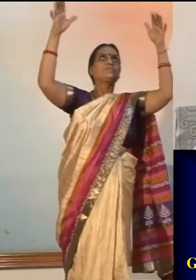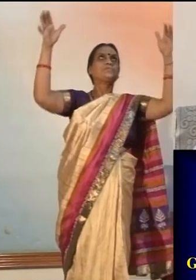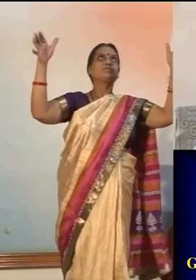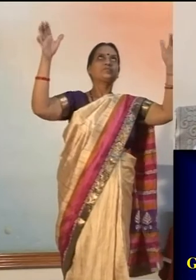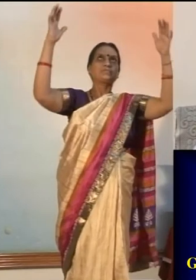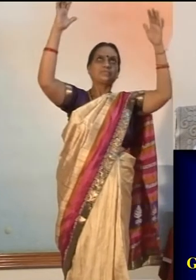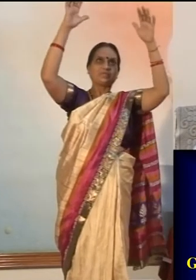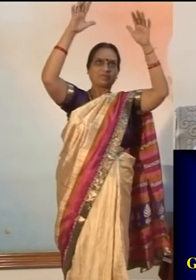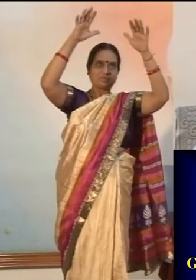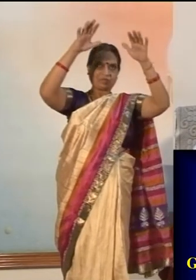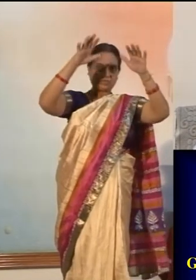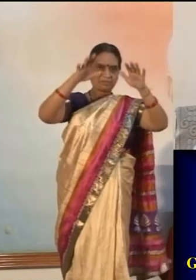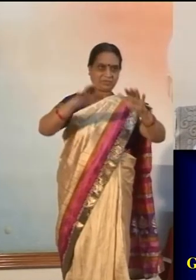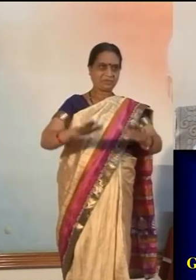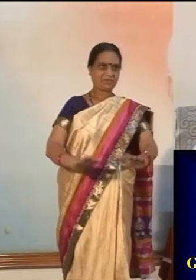गया।